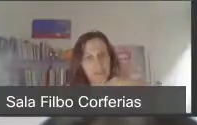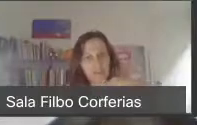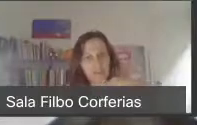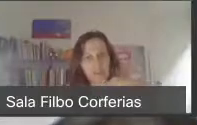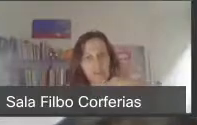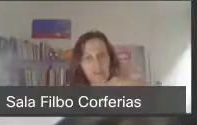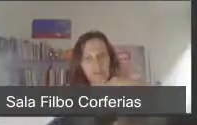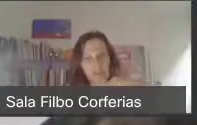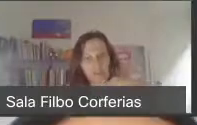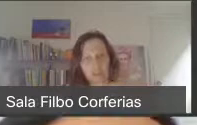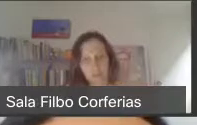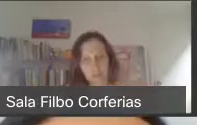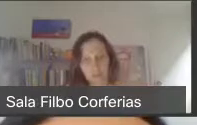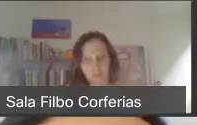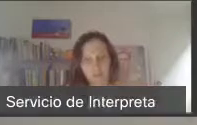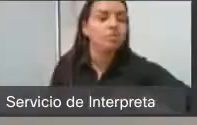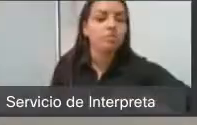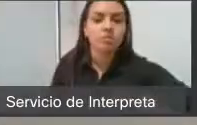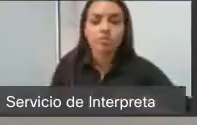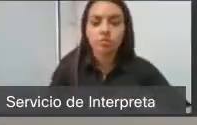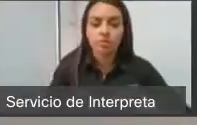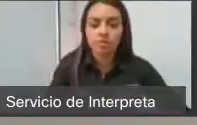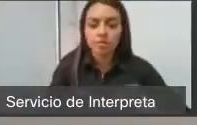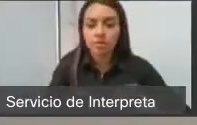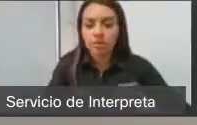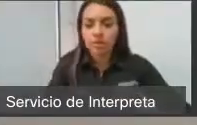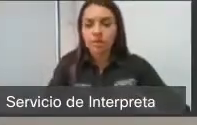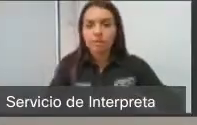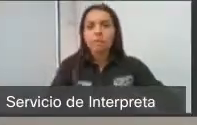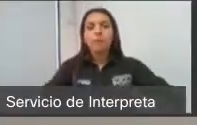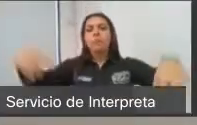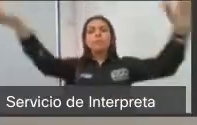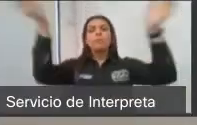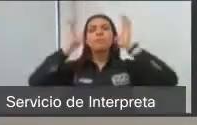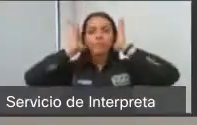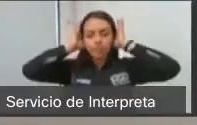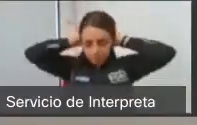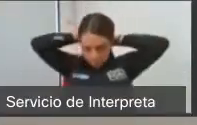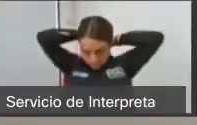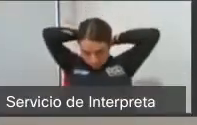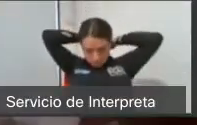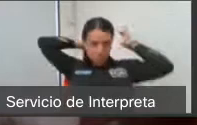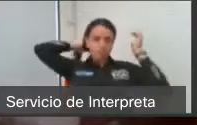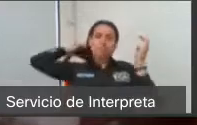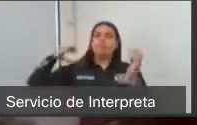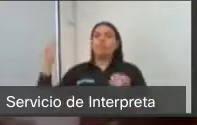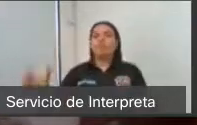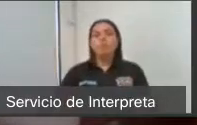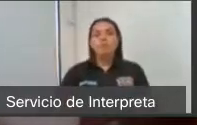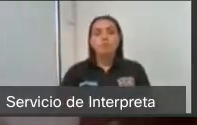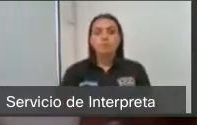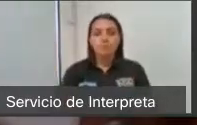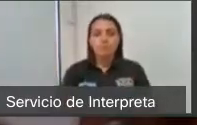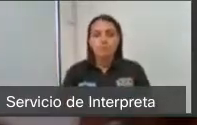Sí, yo te oigo bien. Entonces el problema es mío. Porque a mí se me va un poquito el audio.